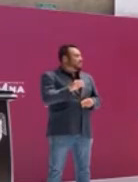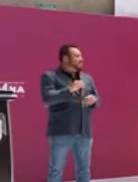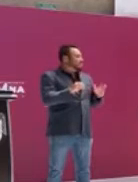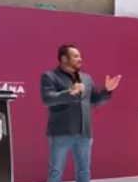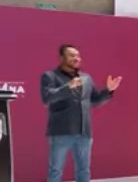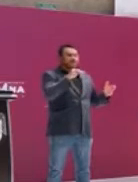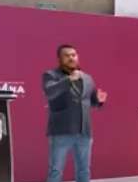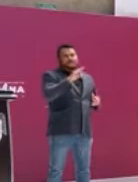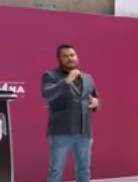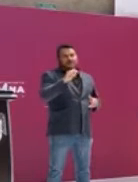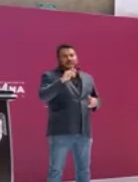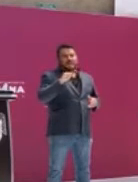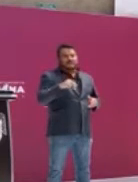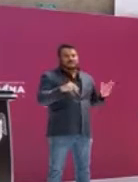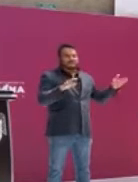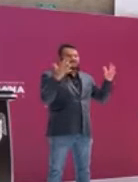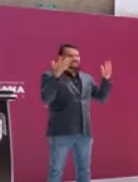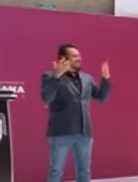Valenzuela.